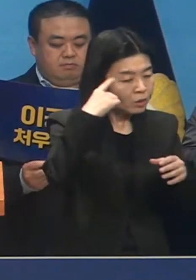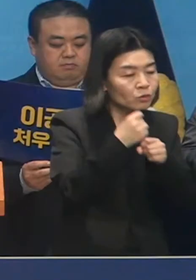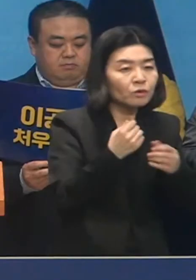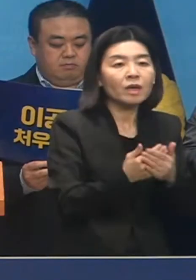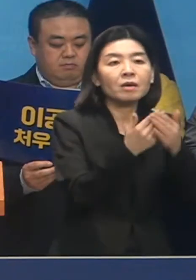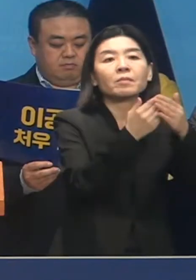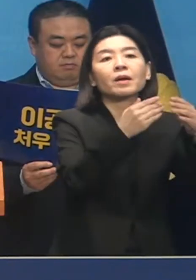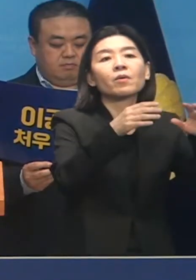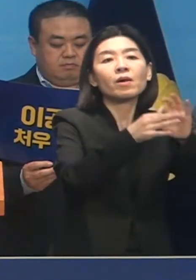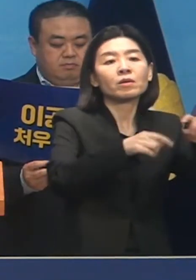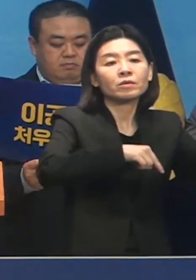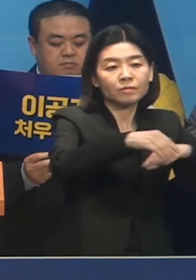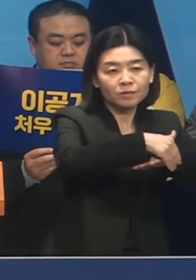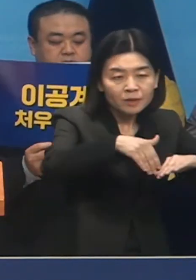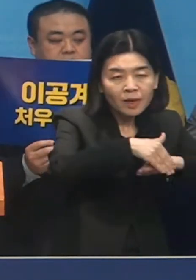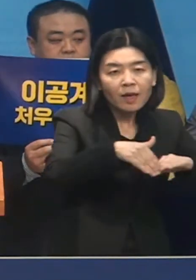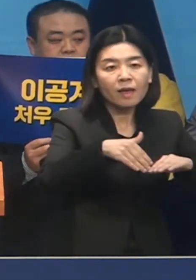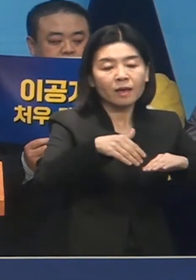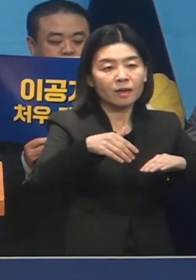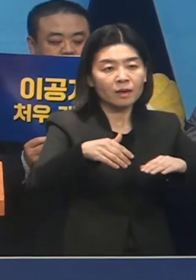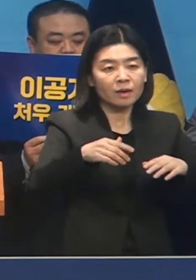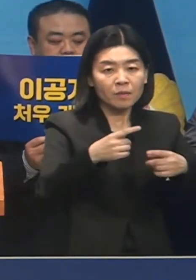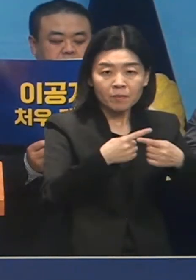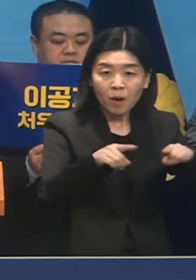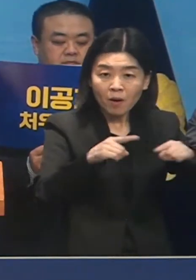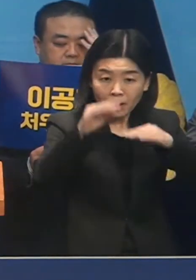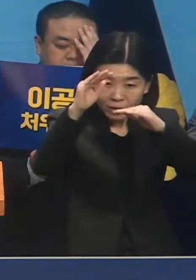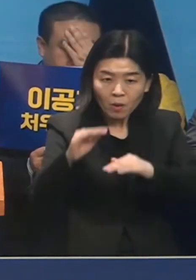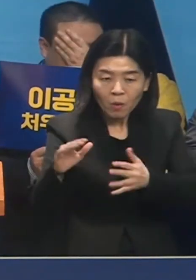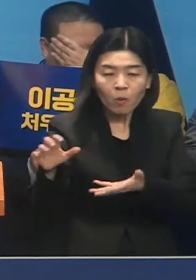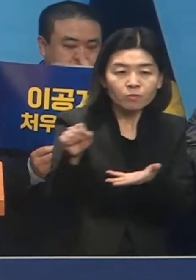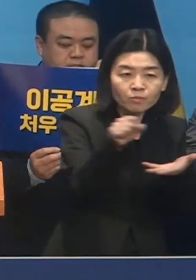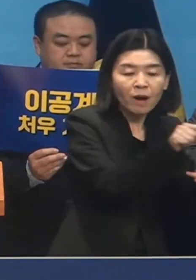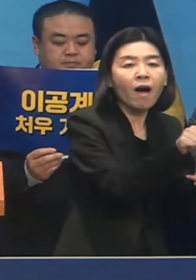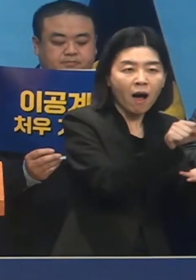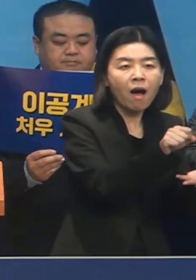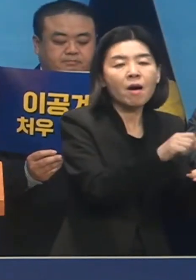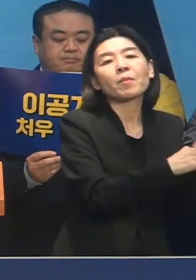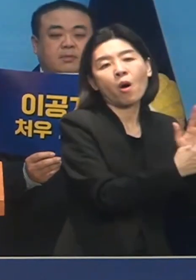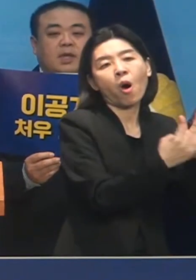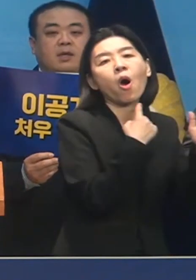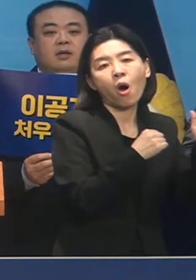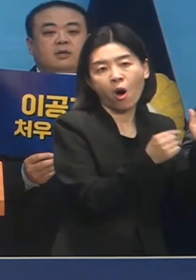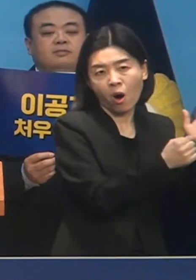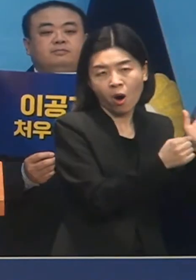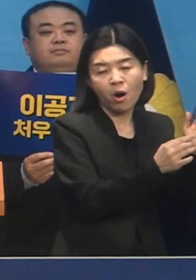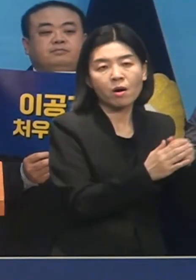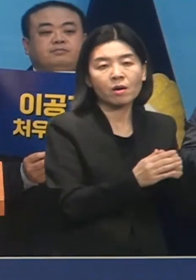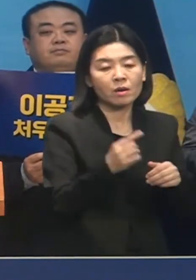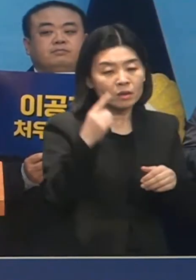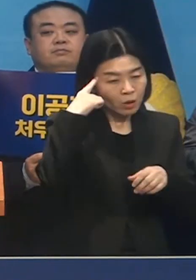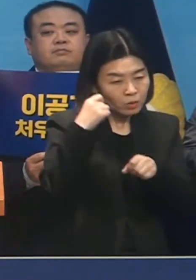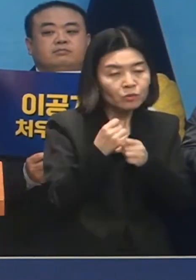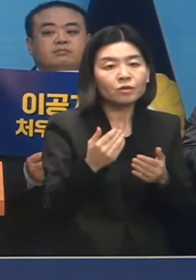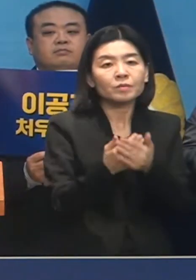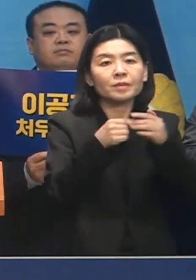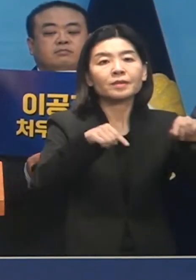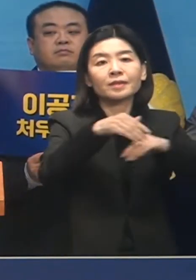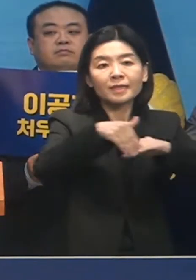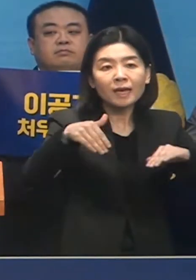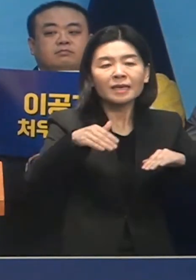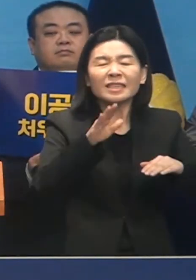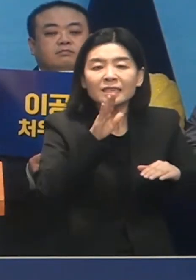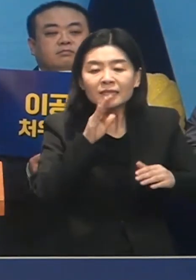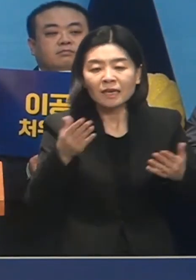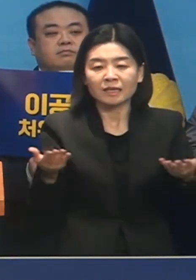및 기획, 평가의 목소리가 반영되었다는 것이었습니다. R&D 정책은 현장 연구자들이 주인이